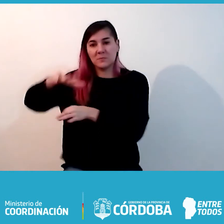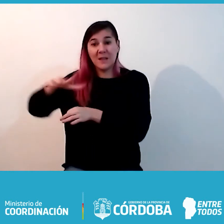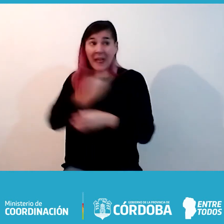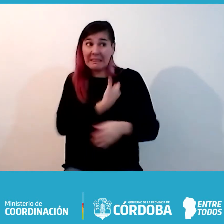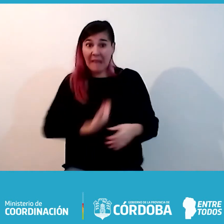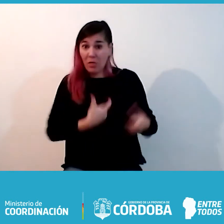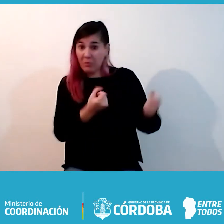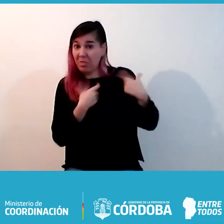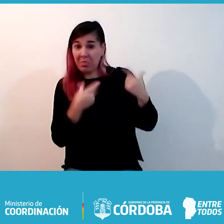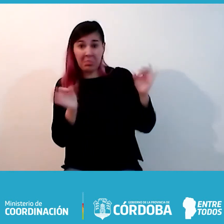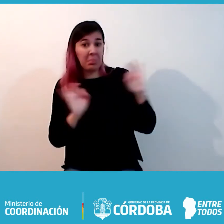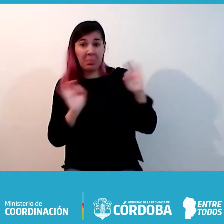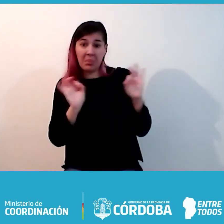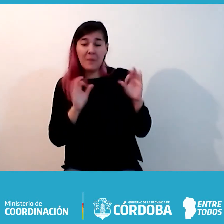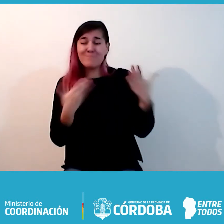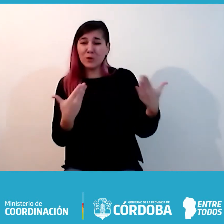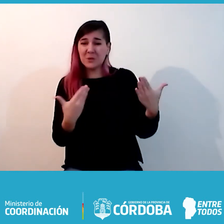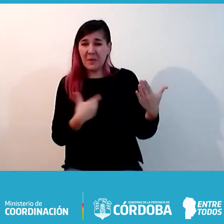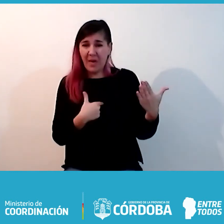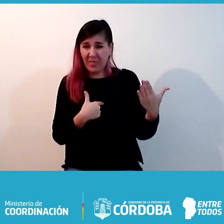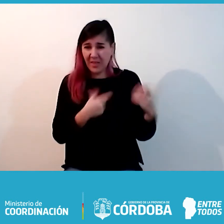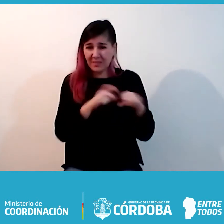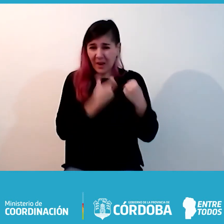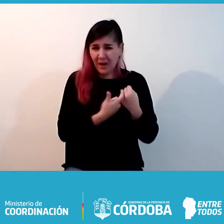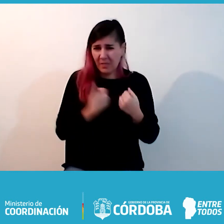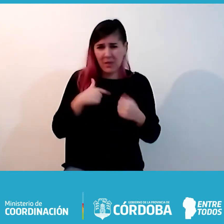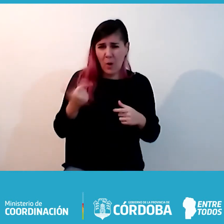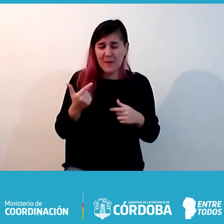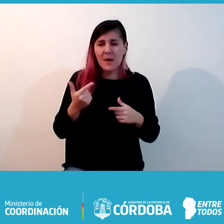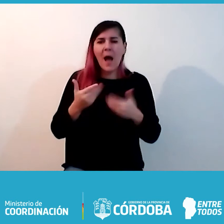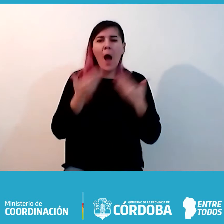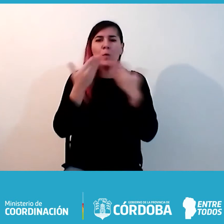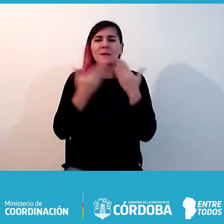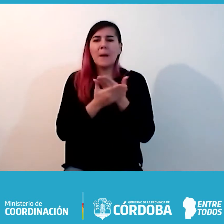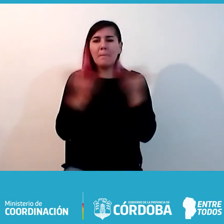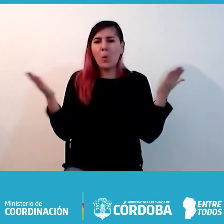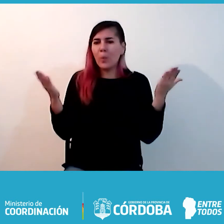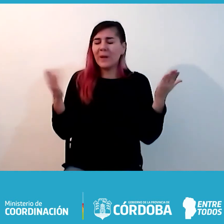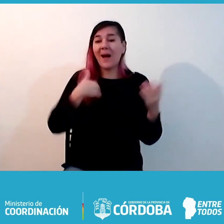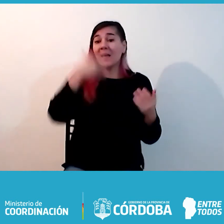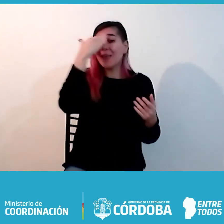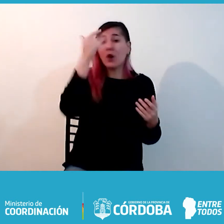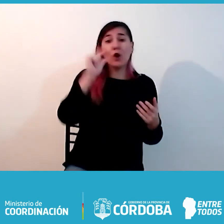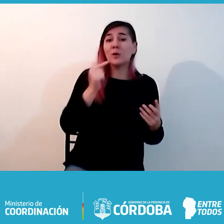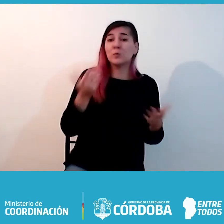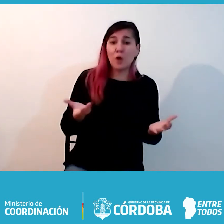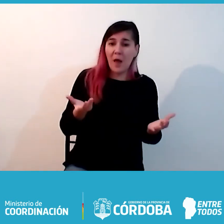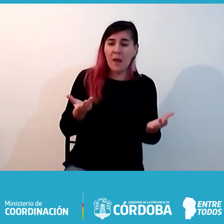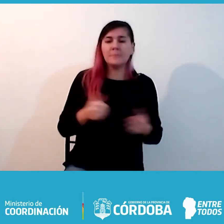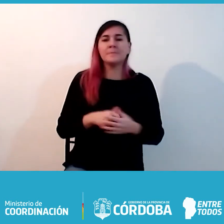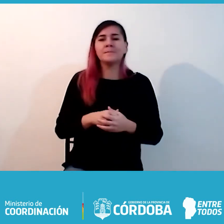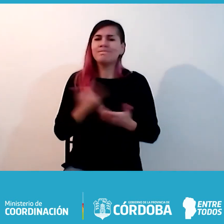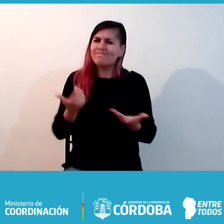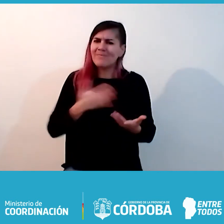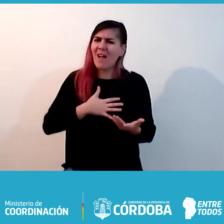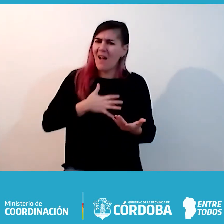a ella ni la posibilidad de conectarse a Internet. Esta audiencia pública debe ser declarada inadmisible e inconstitucional. Se manifiesta conmovida